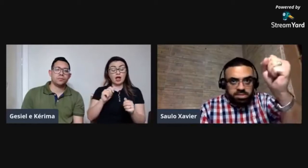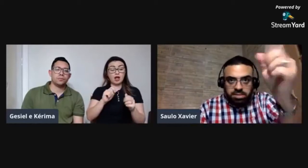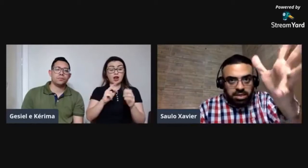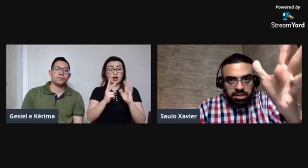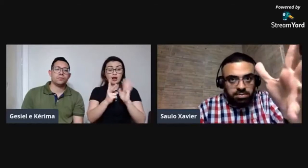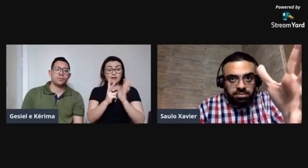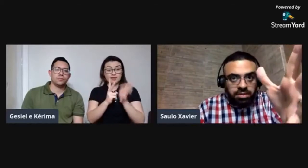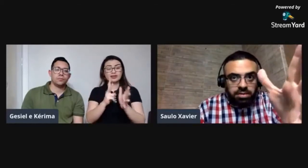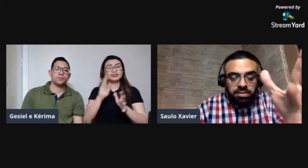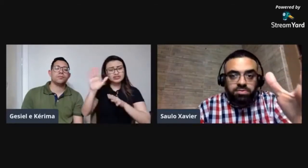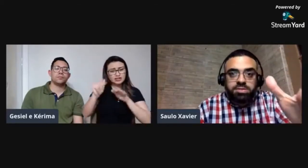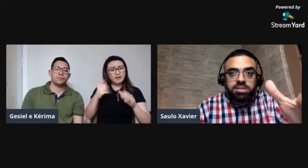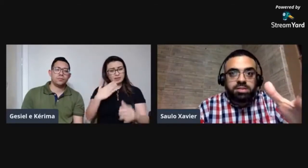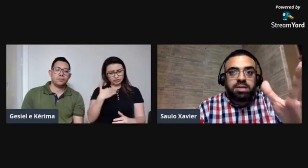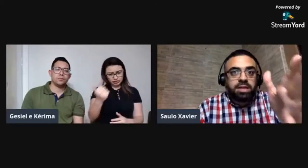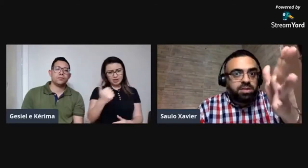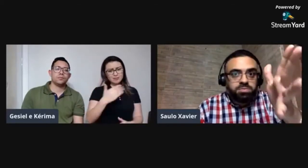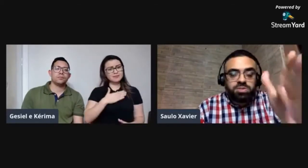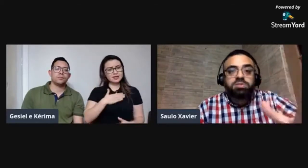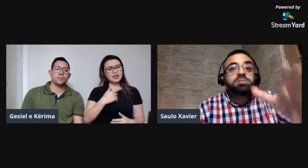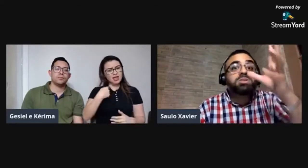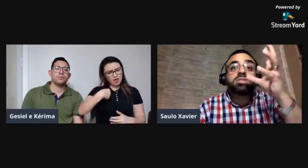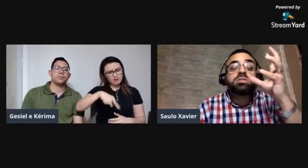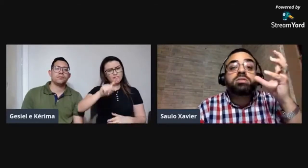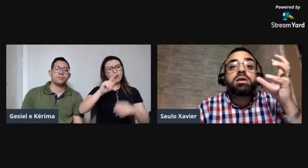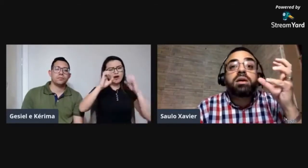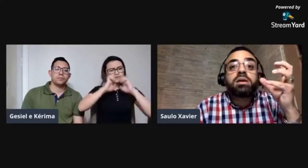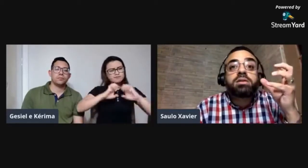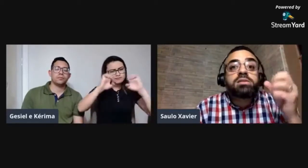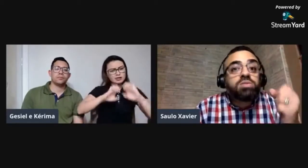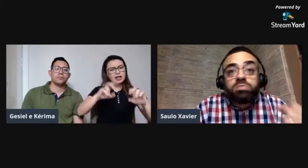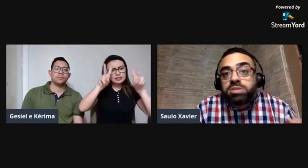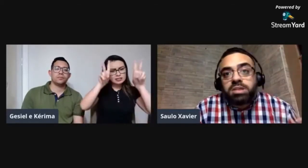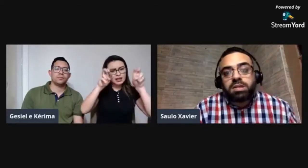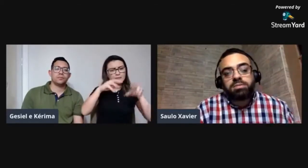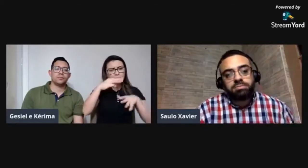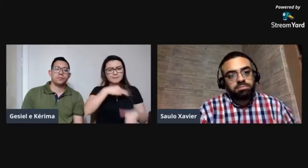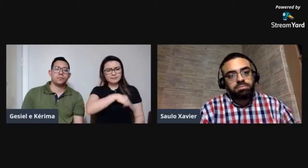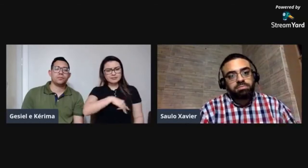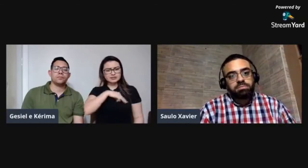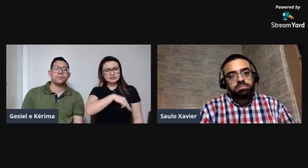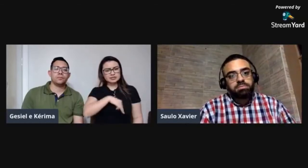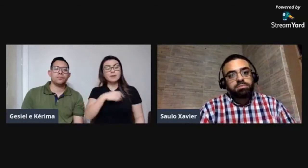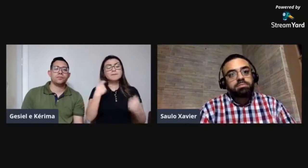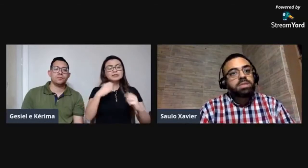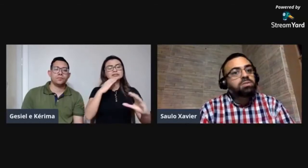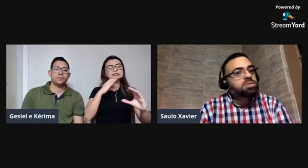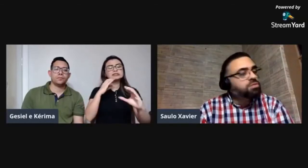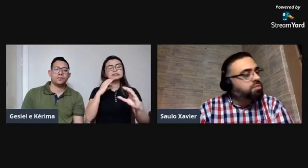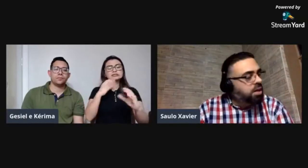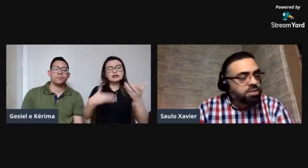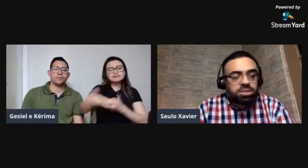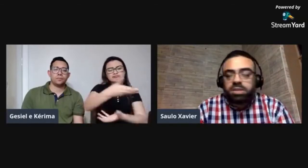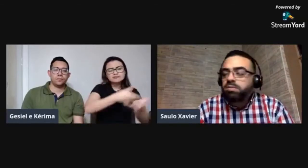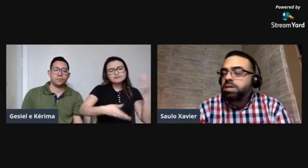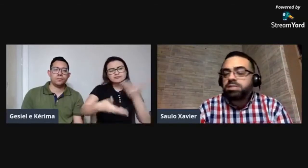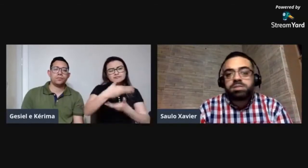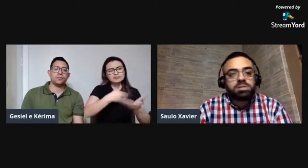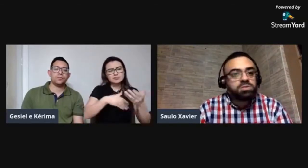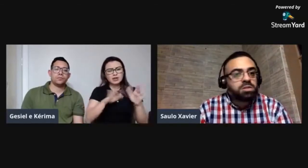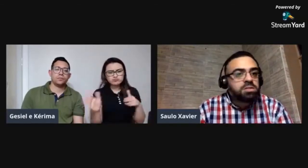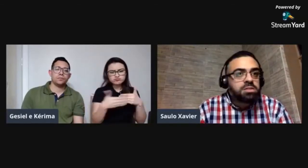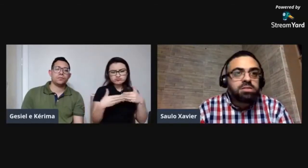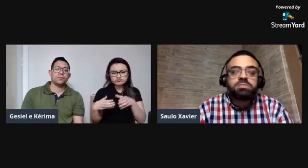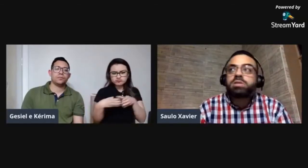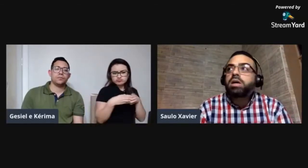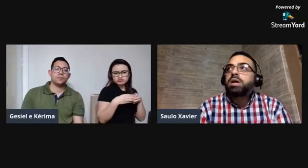nós para ministrar naquilo que você quiser, área de missões. Minha gente, se comunica. Não se fechem, não achem que vocês